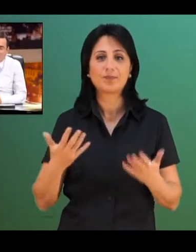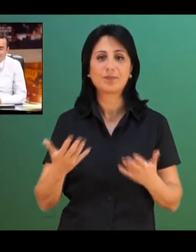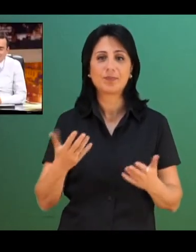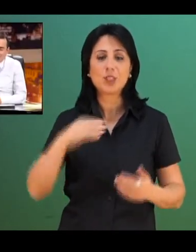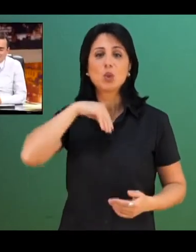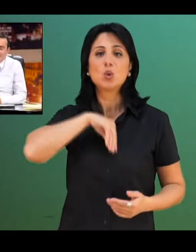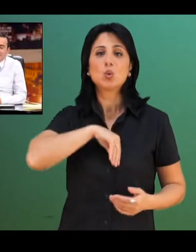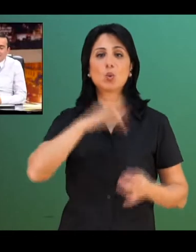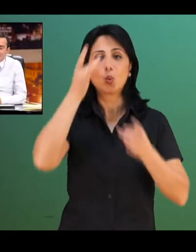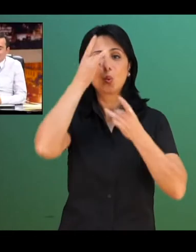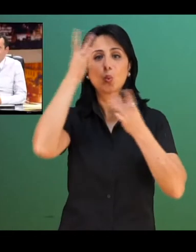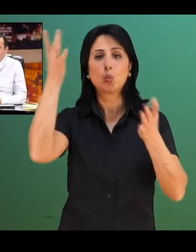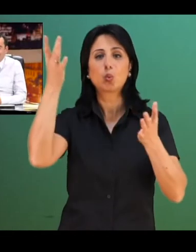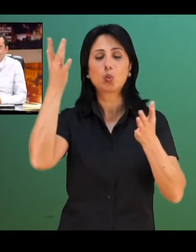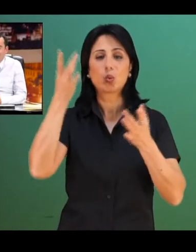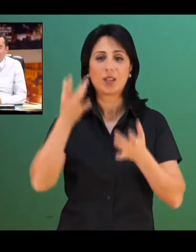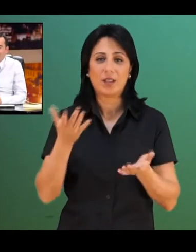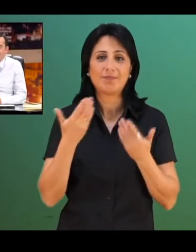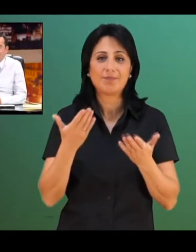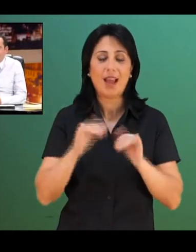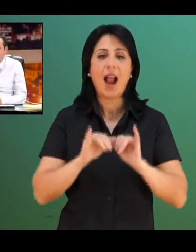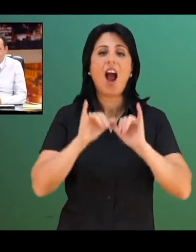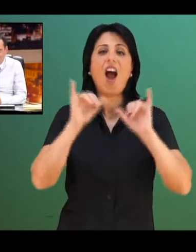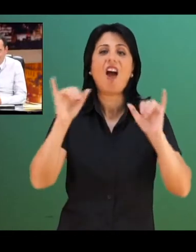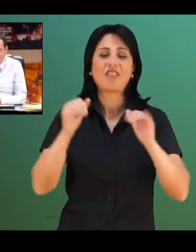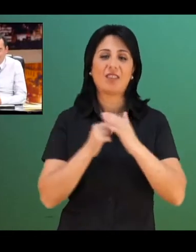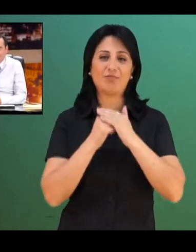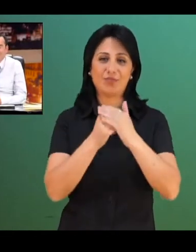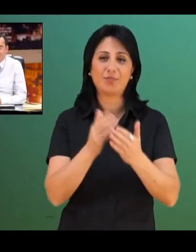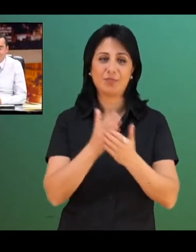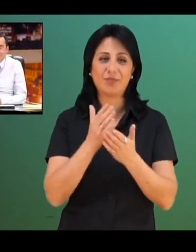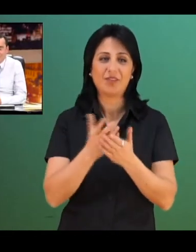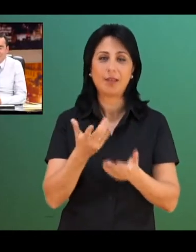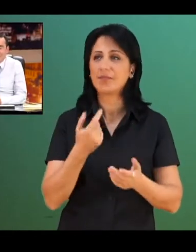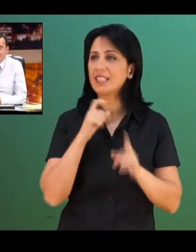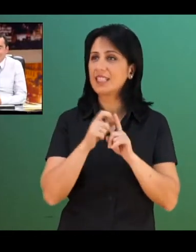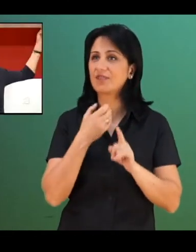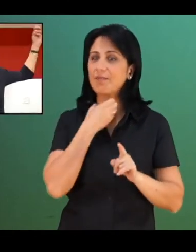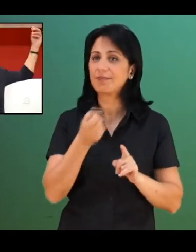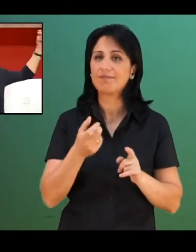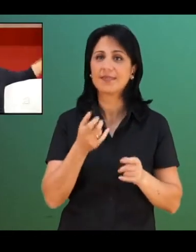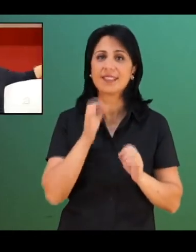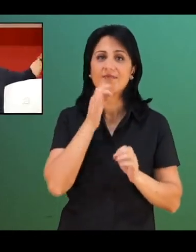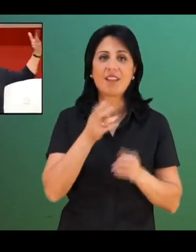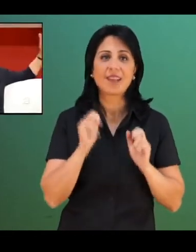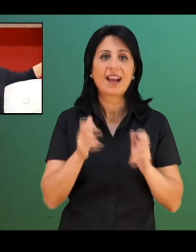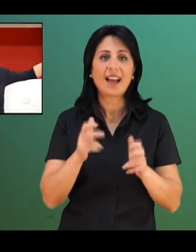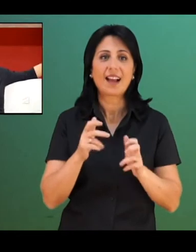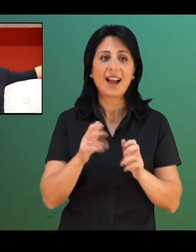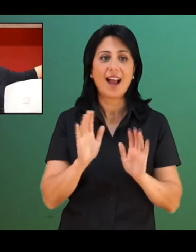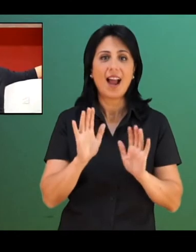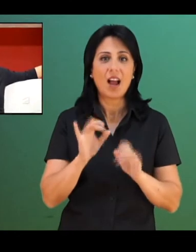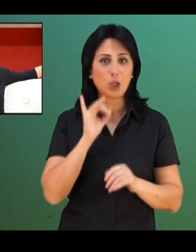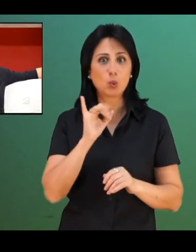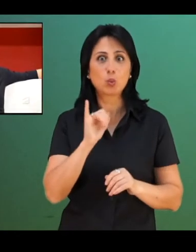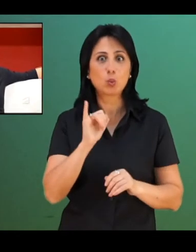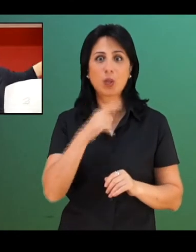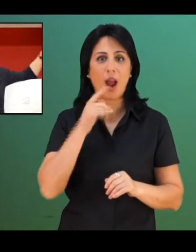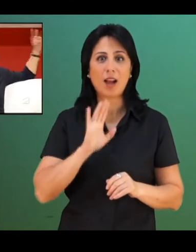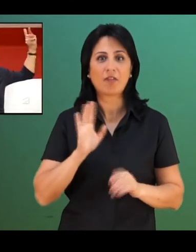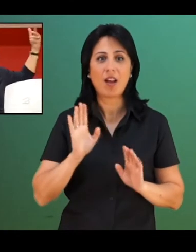ვერა ჩამოვაყალიბე რა განვითარებაზე ფიქრო. რაღაცი დაამთავრებ ეხა ცუდი. ეხა დაამთავრებ. ანუ ქართული კულტურის